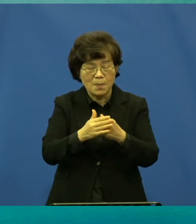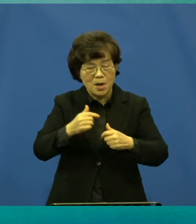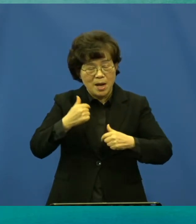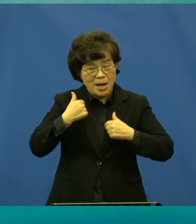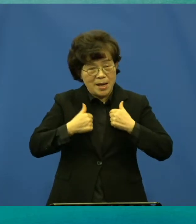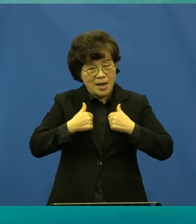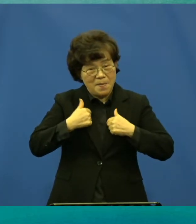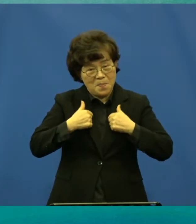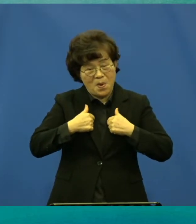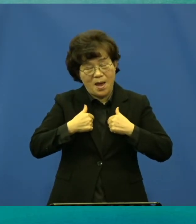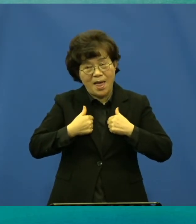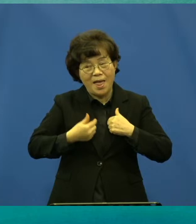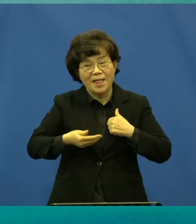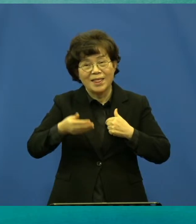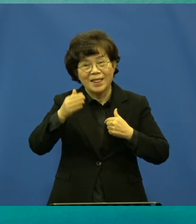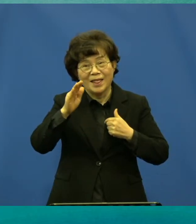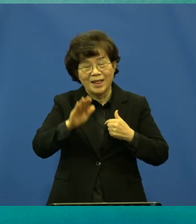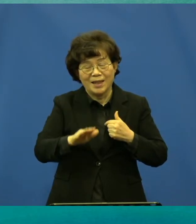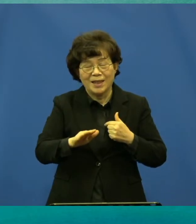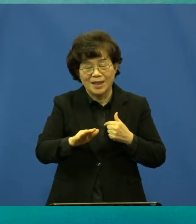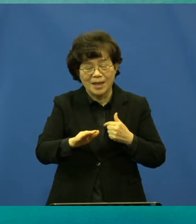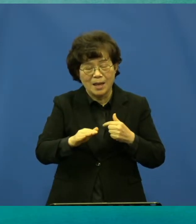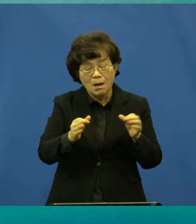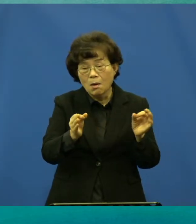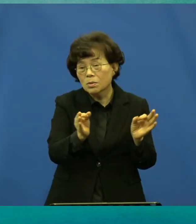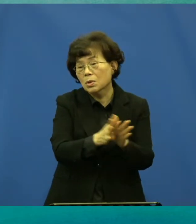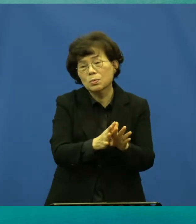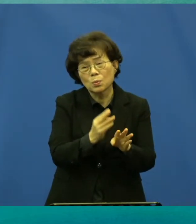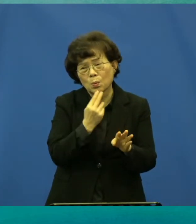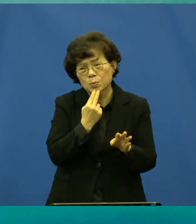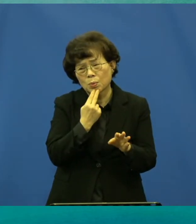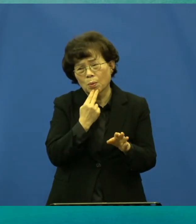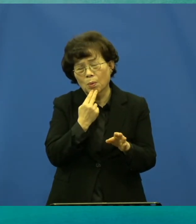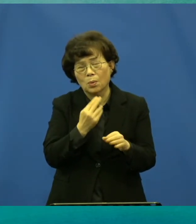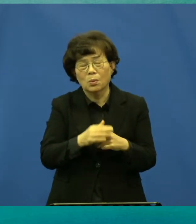누렸어요. 근데 그게 잠깐 사라져 버렸어요.